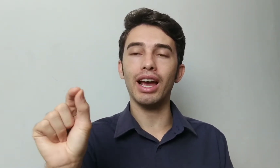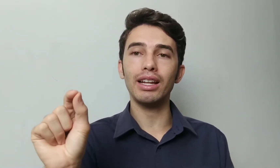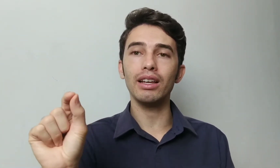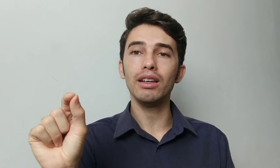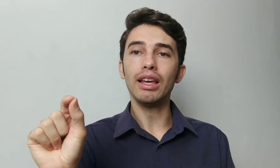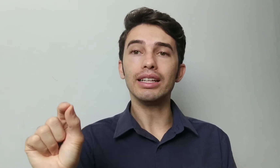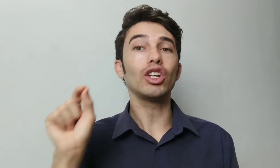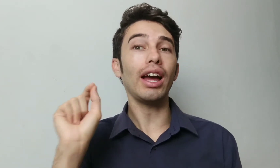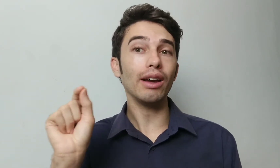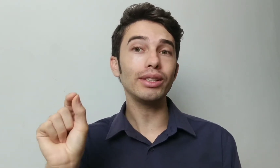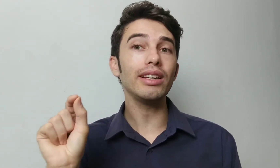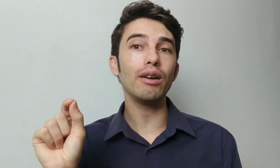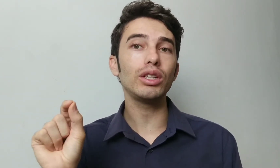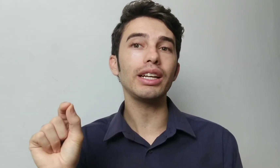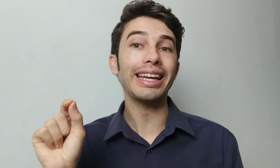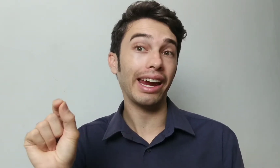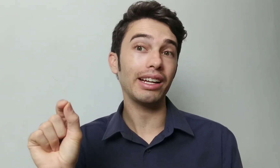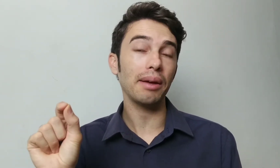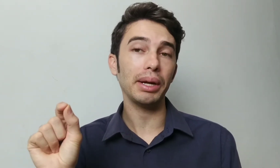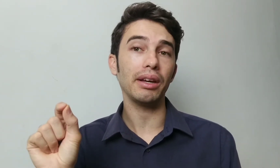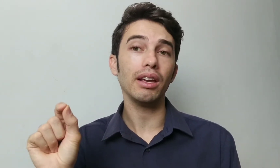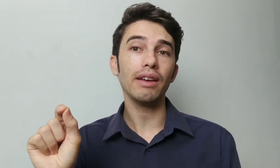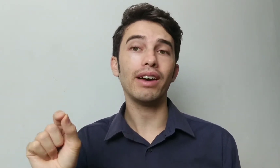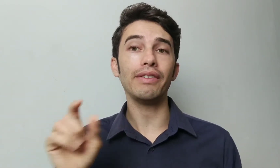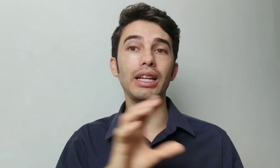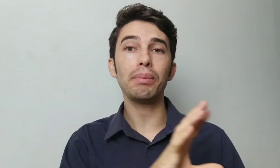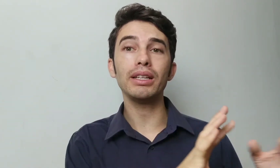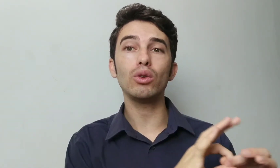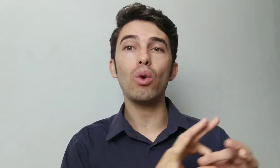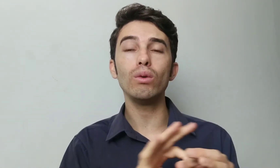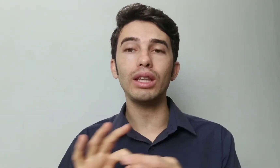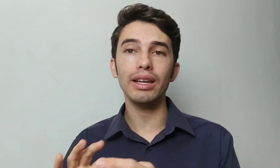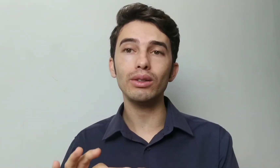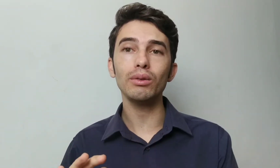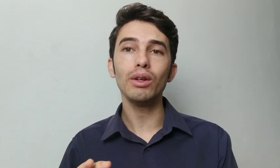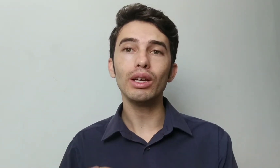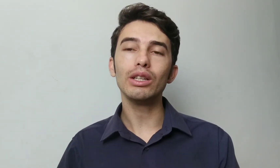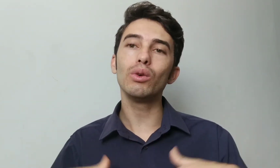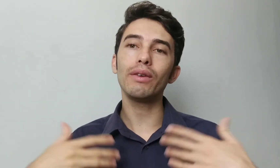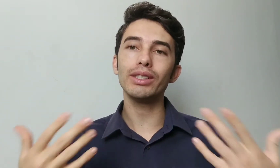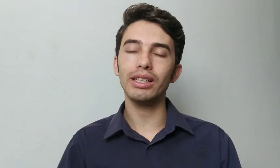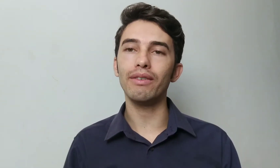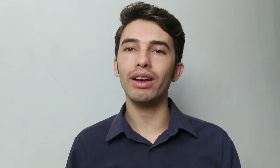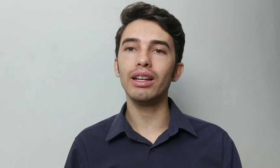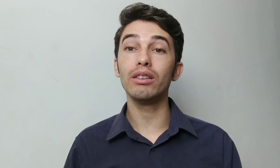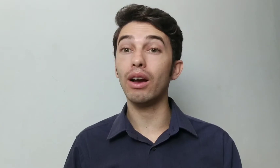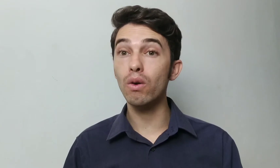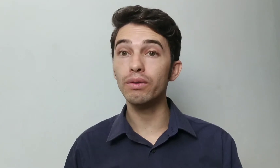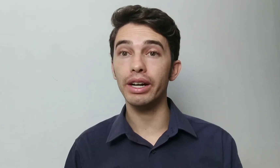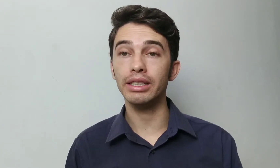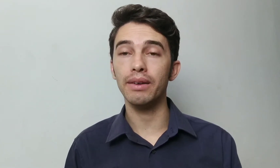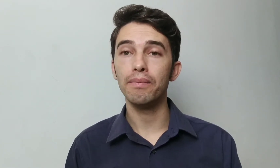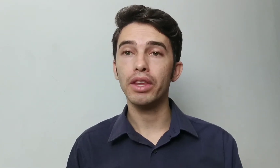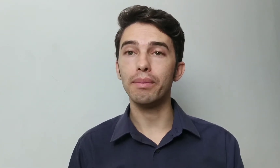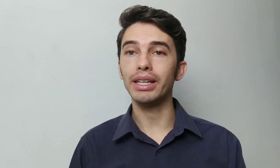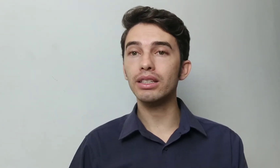fechada já é o sinal de quem também. Vai depender do contexto do que você está falando, da conversa. Mas então